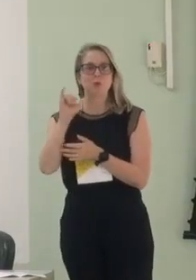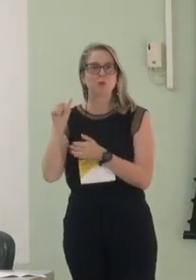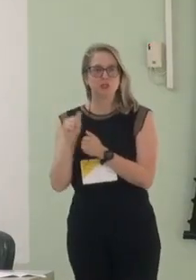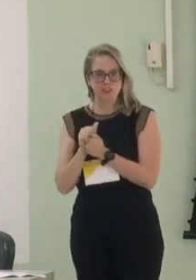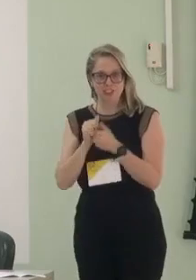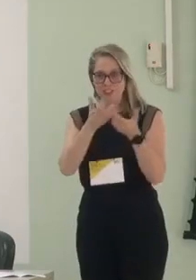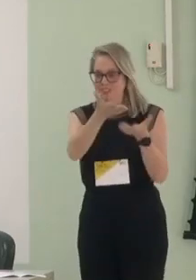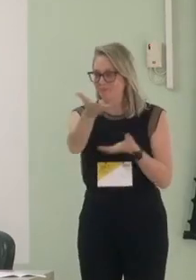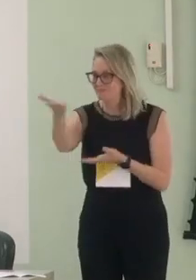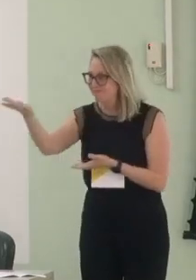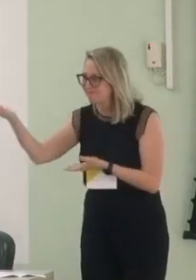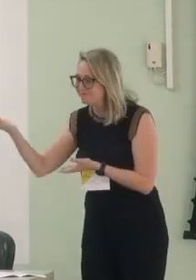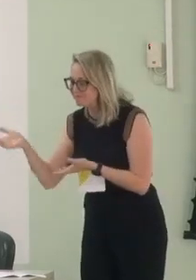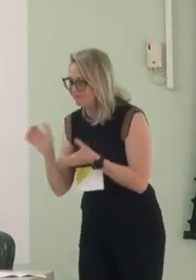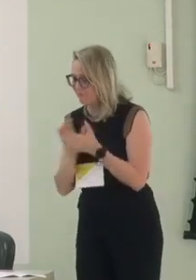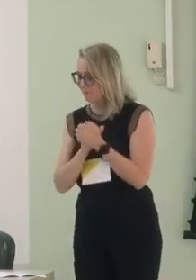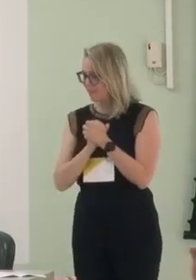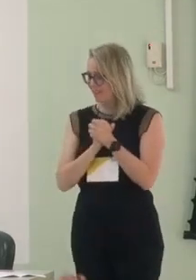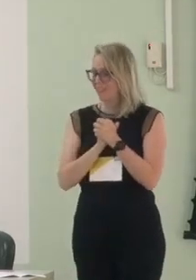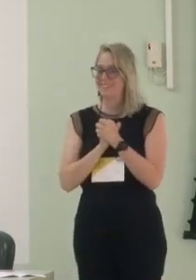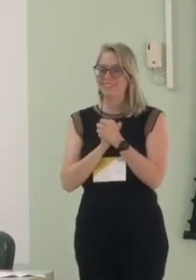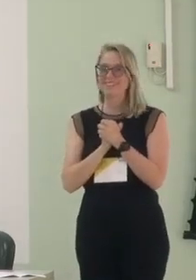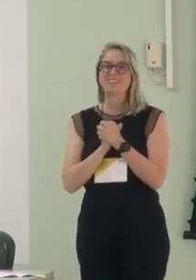bom dia a todos, todas, todes.